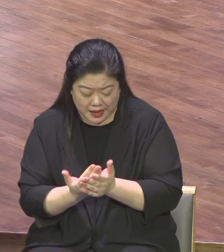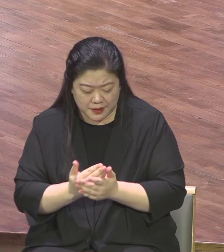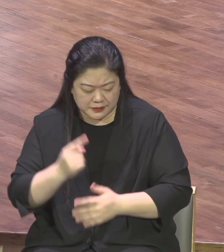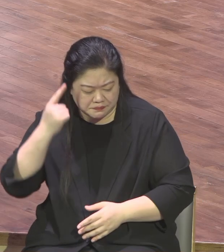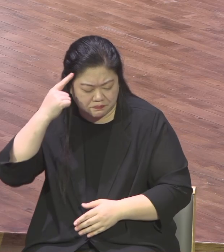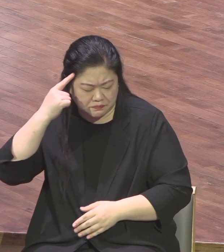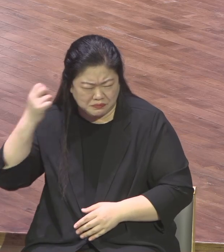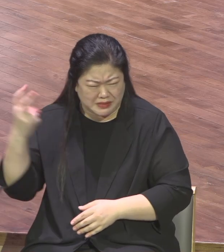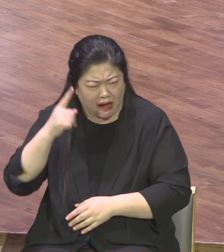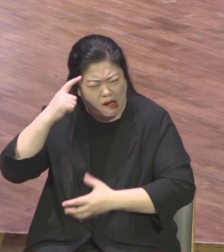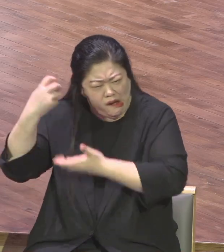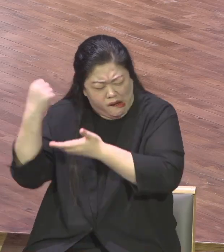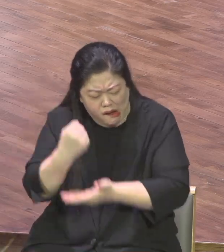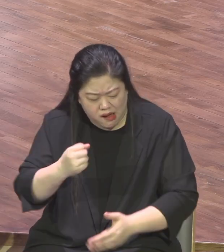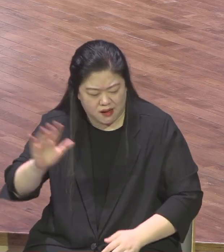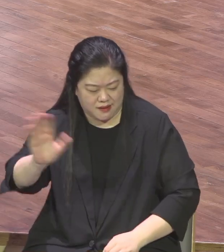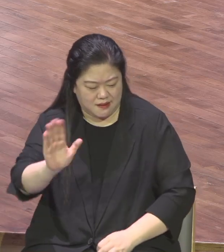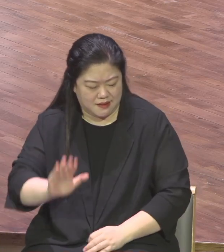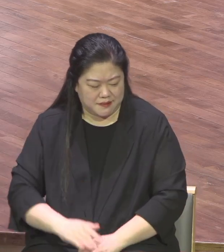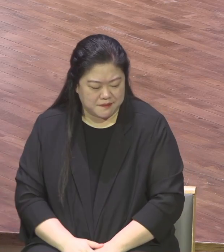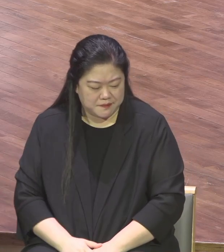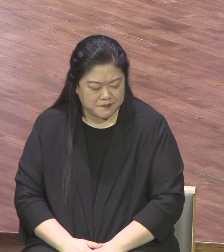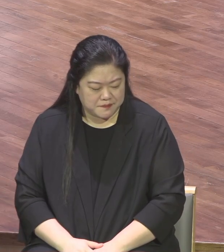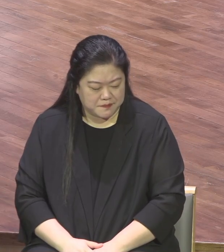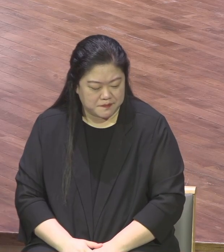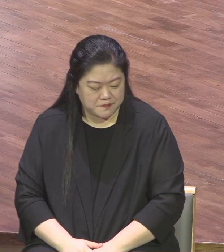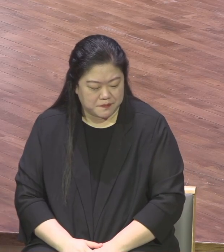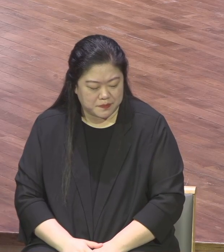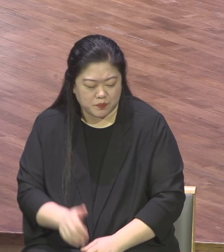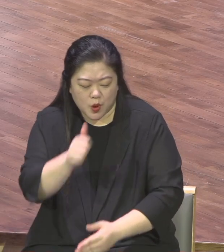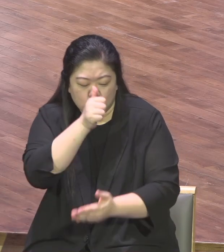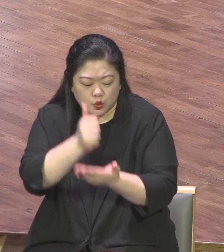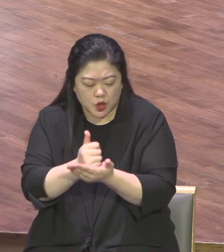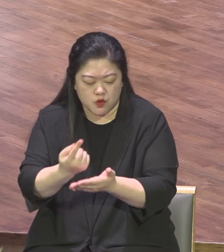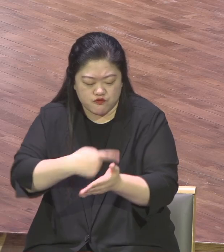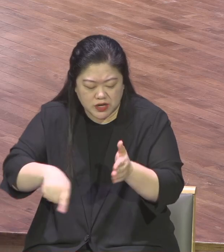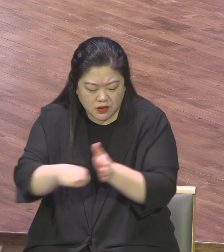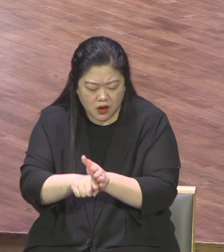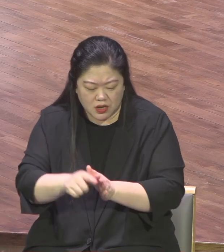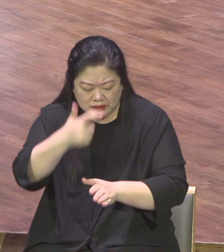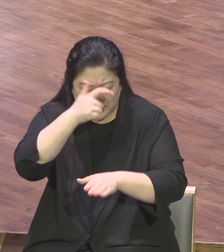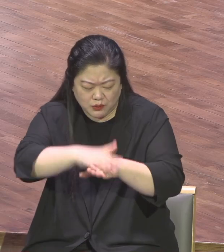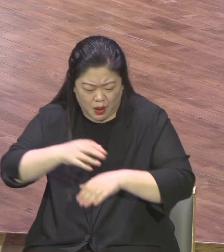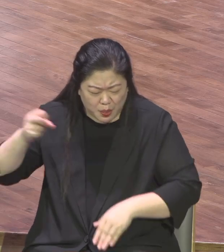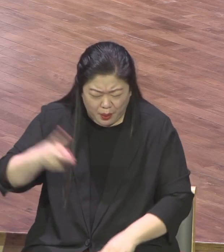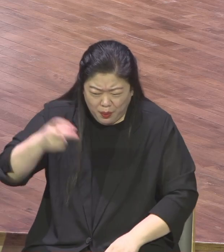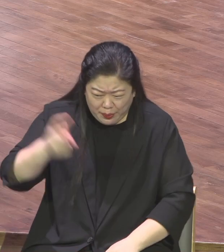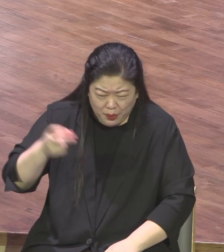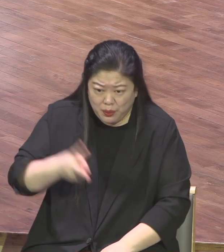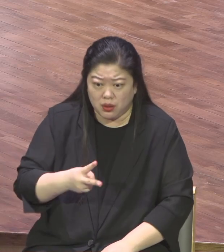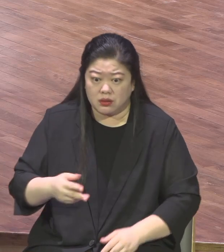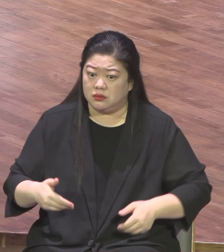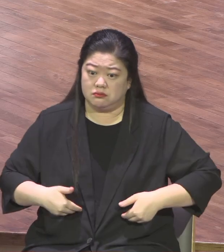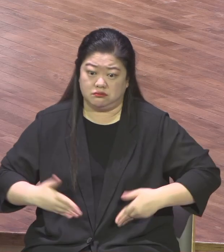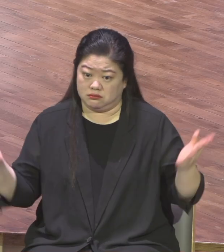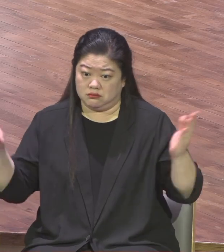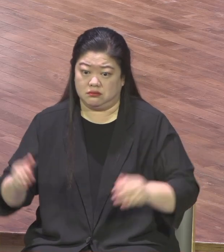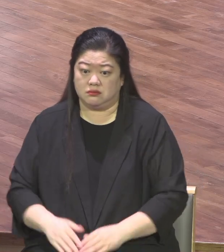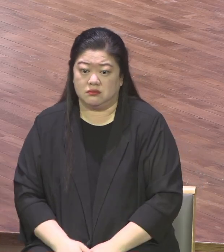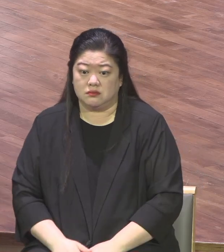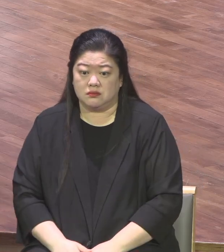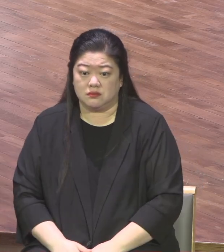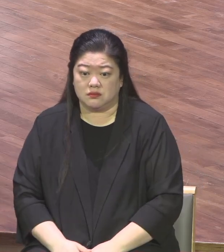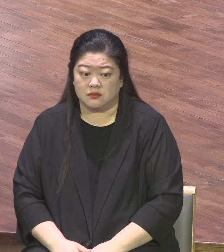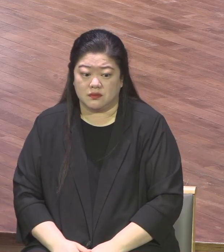아니하려 하셨으니 이것들을 사선적 다시 죄를 위하여 제사를 드릴 것이 없느니라. 이제는 죄를 위해서